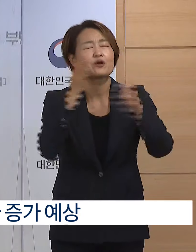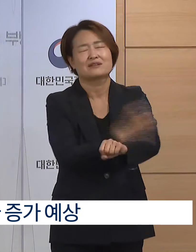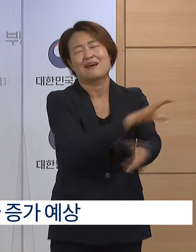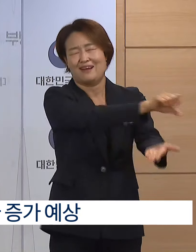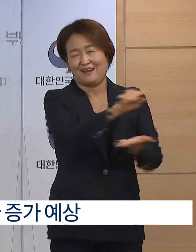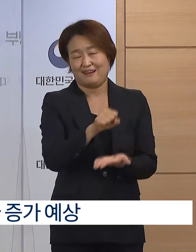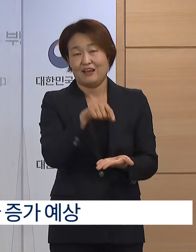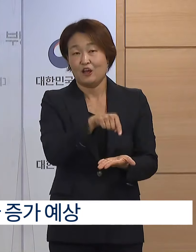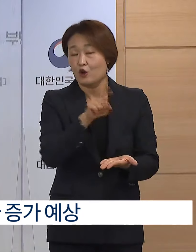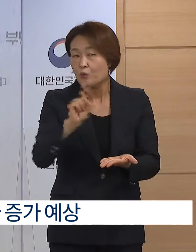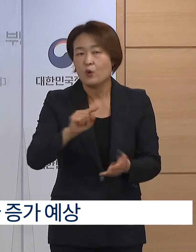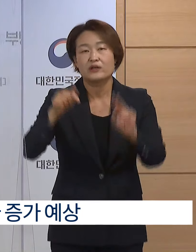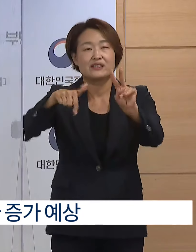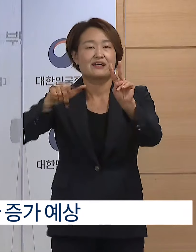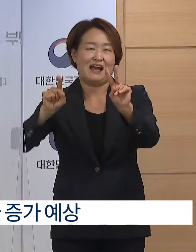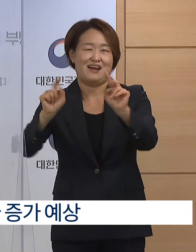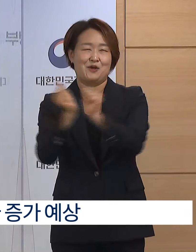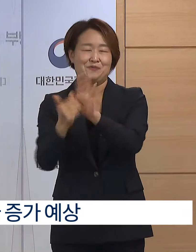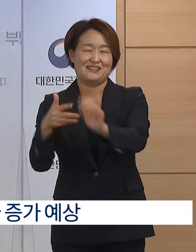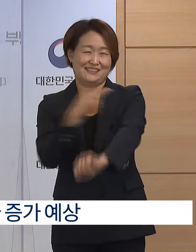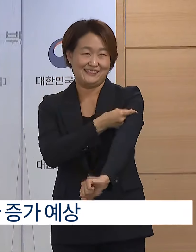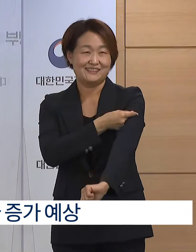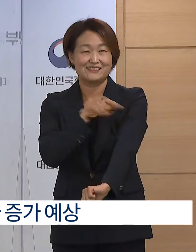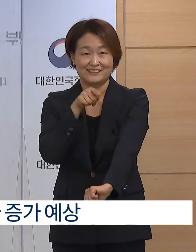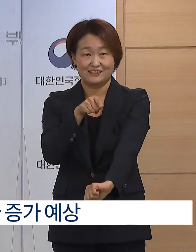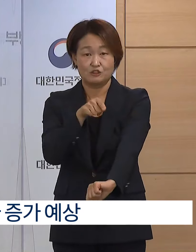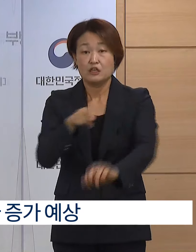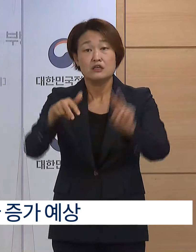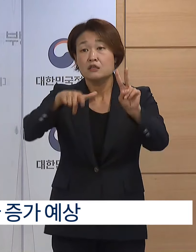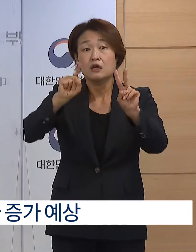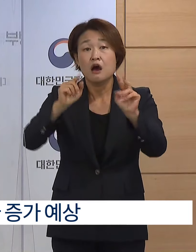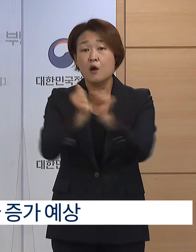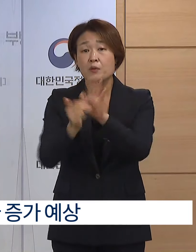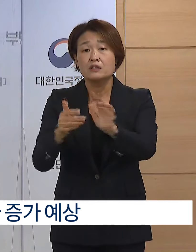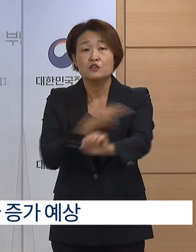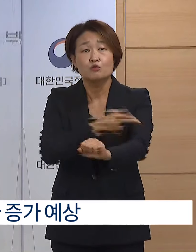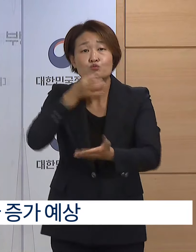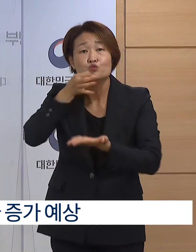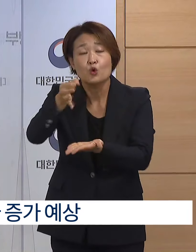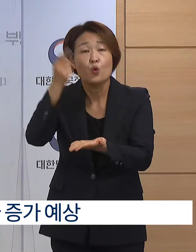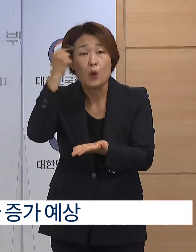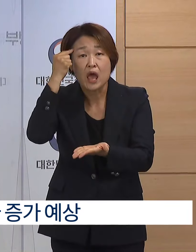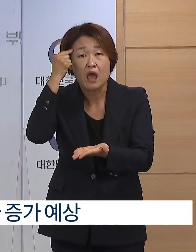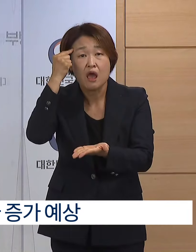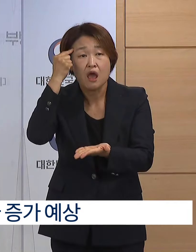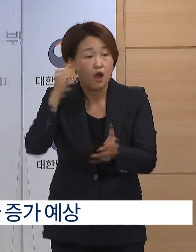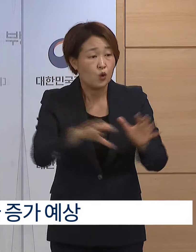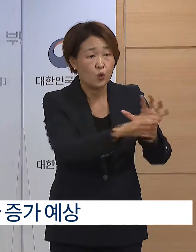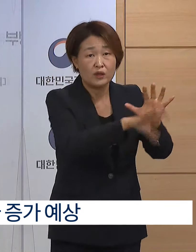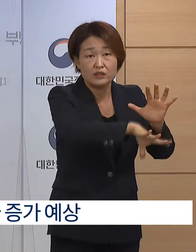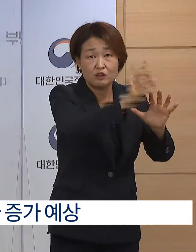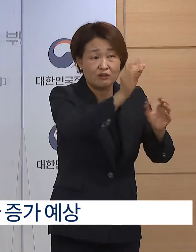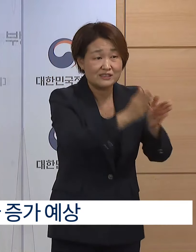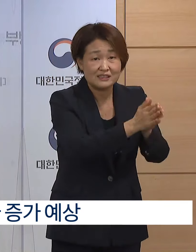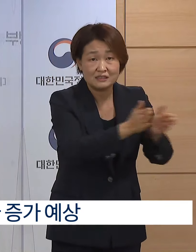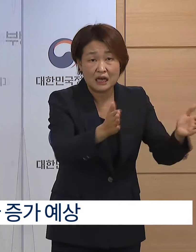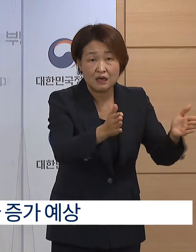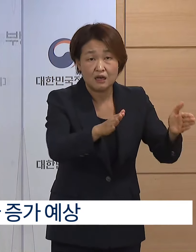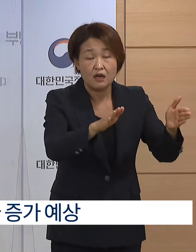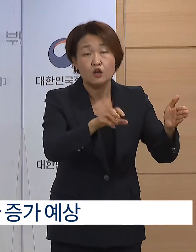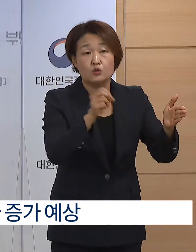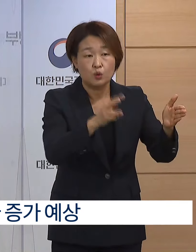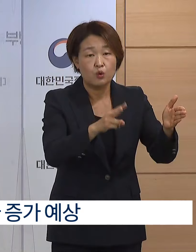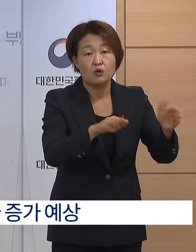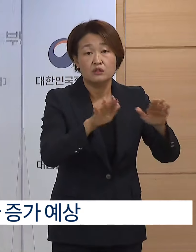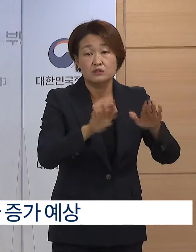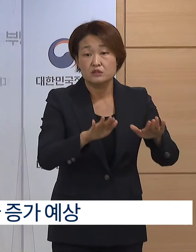계획입니다. 새로운 백신이 이가 백신으로 불리는 이유는 초기에 유행한 바이러스와 최근에